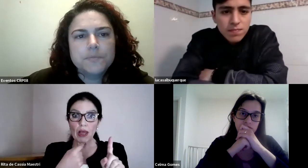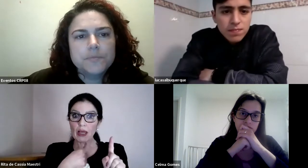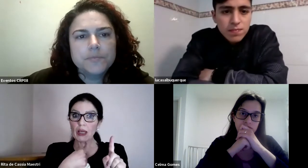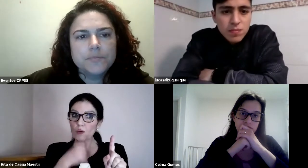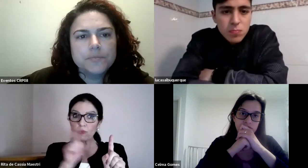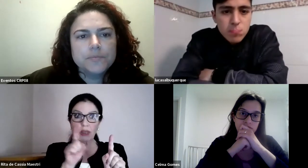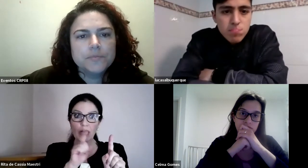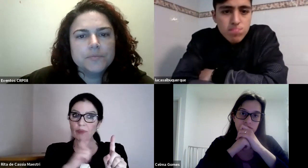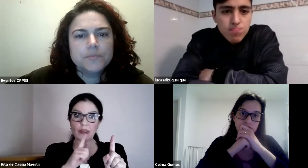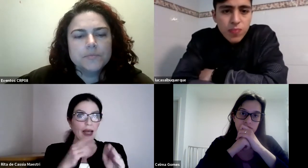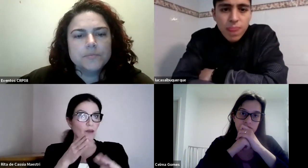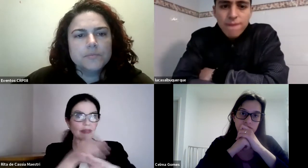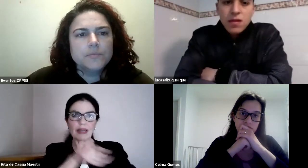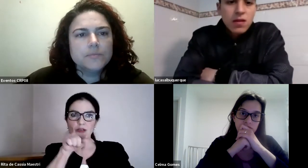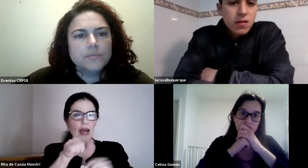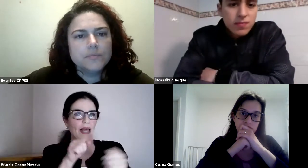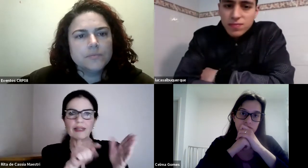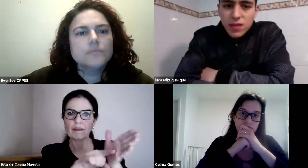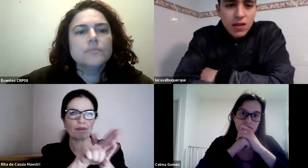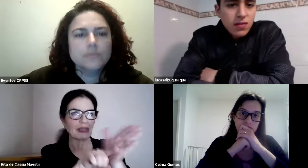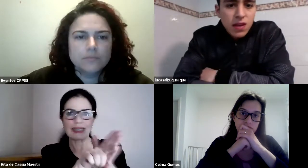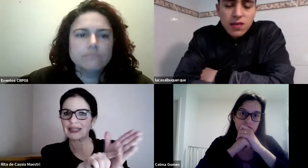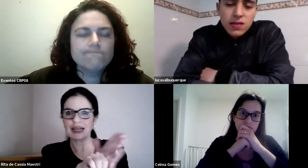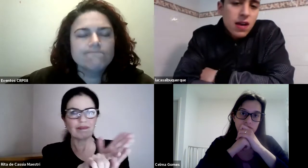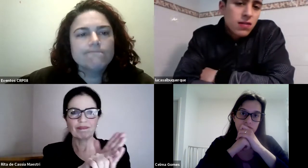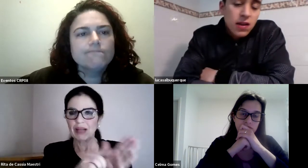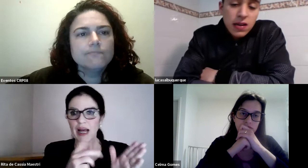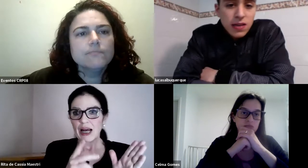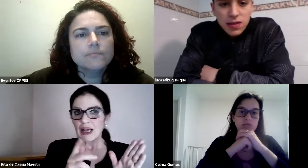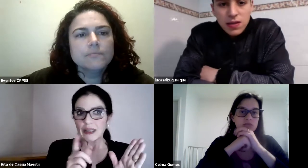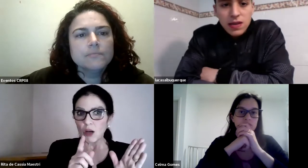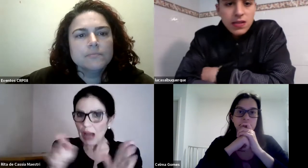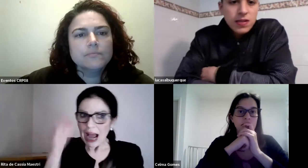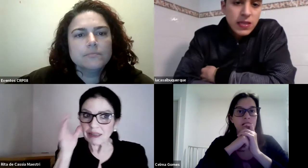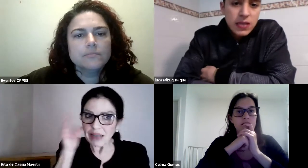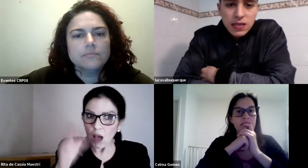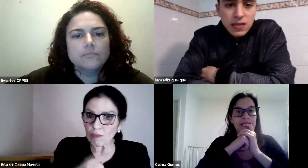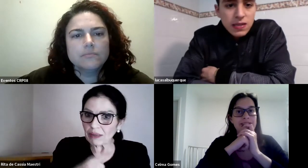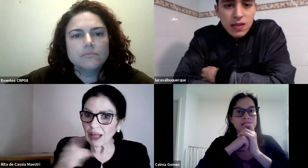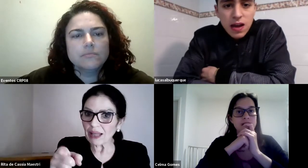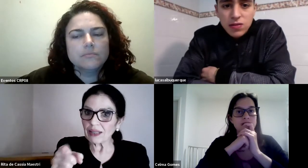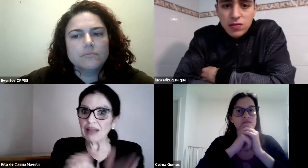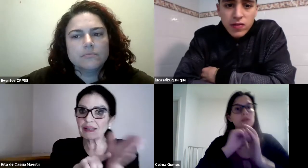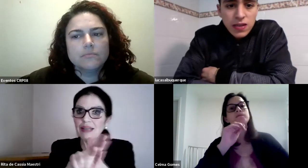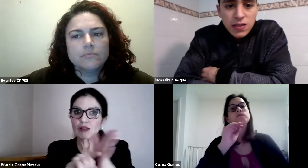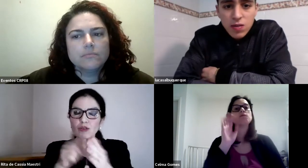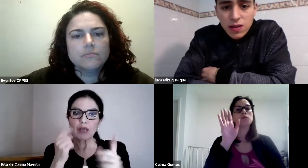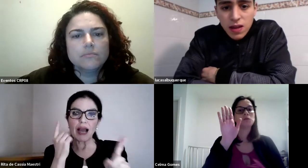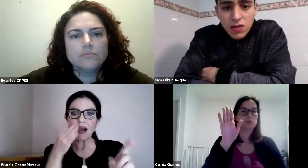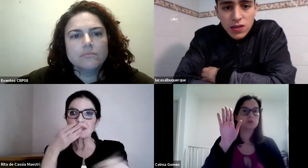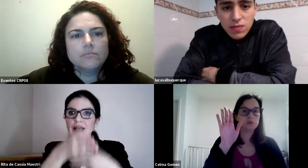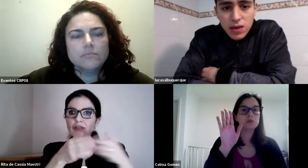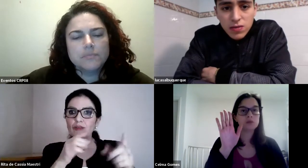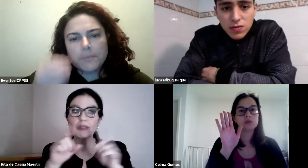Então, não tenho acesso a essa Eu não tenho acesso a essas pesquisas, esses dados. Vou ver se a Selma